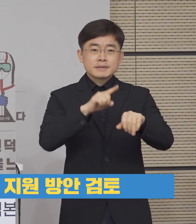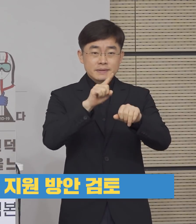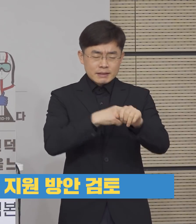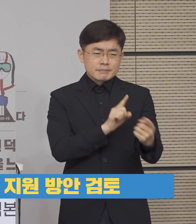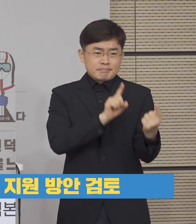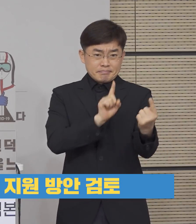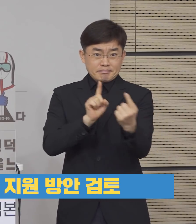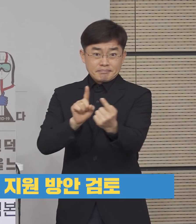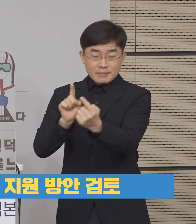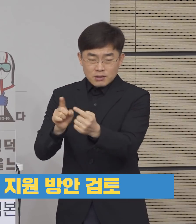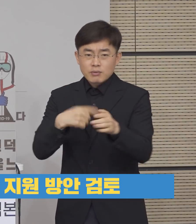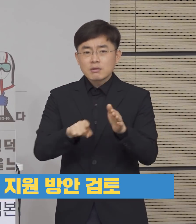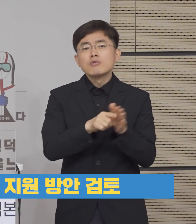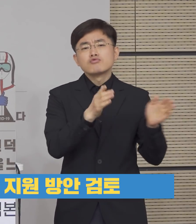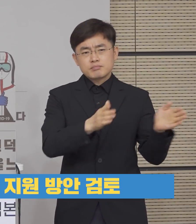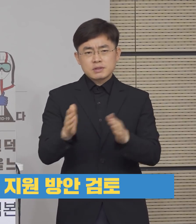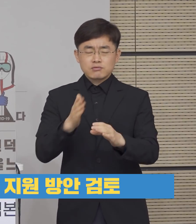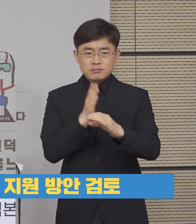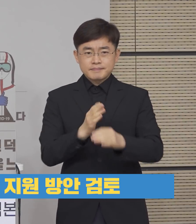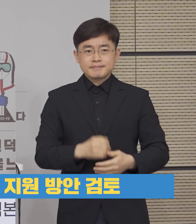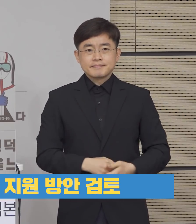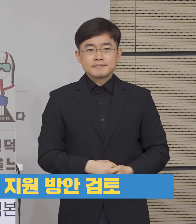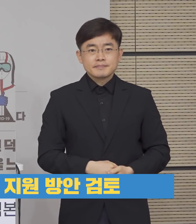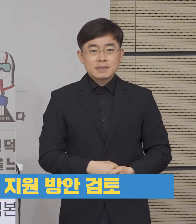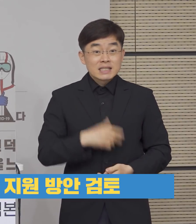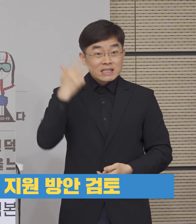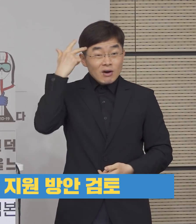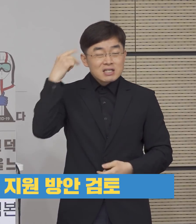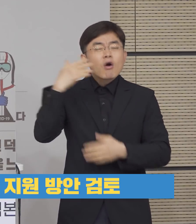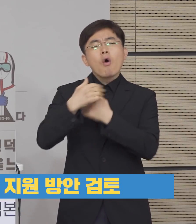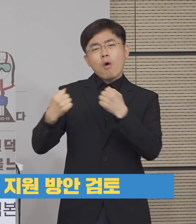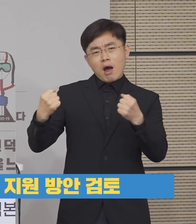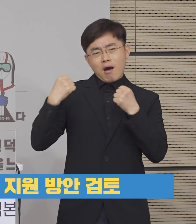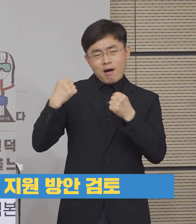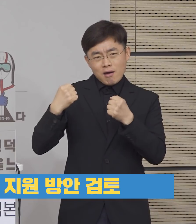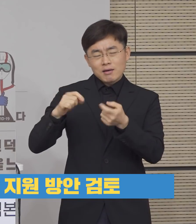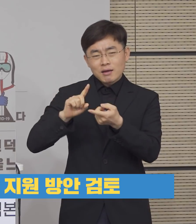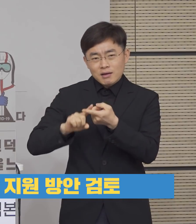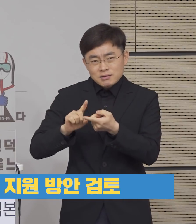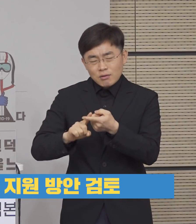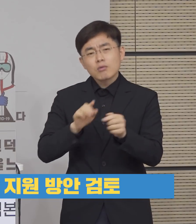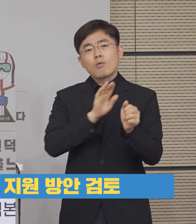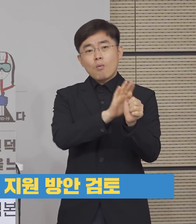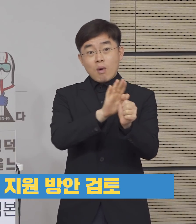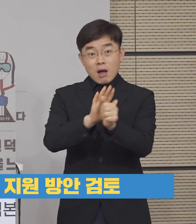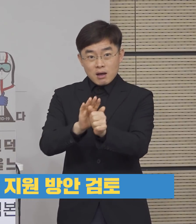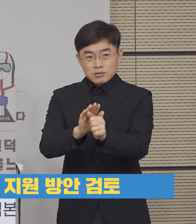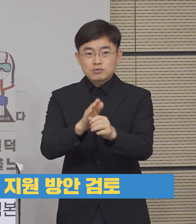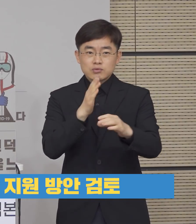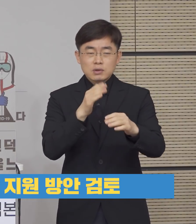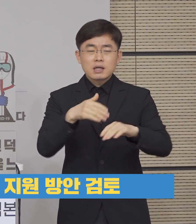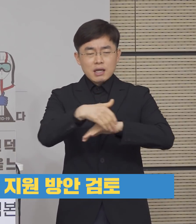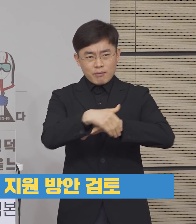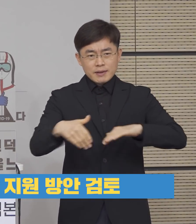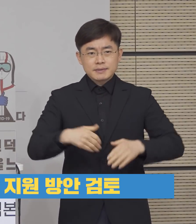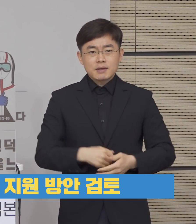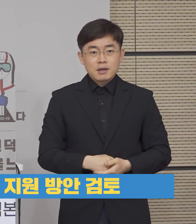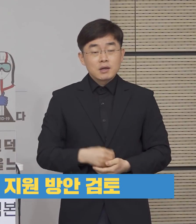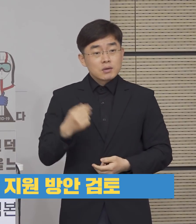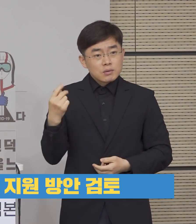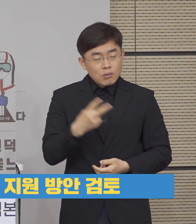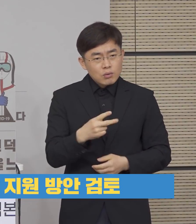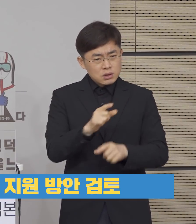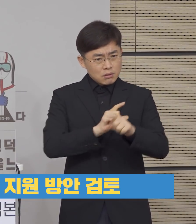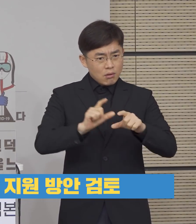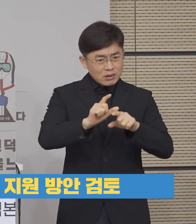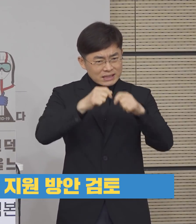방역 이후에 했던 사항들, 전환 이후에 했던 사항들에 대해서도 정신건강과 관련되는 어떤 지원 방안들이 어떤 부분들이